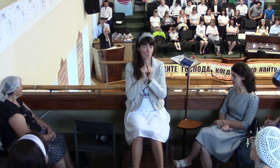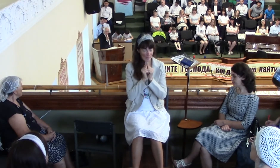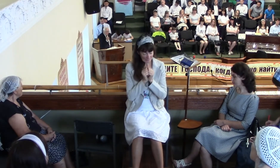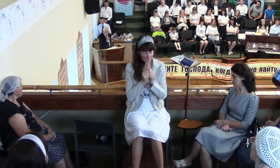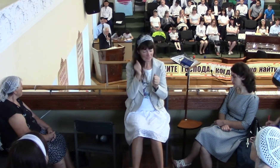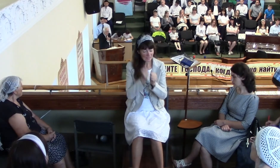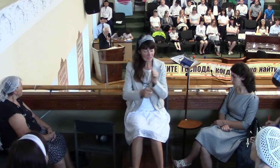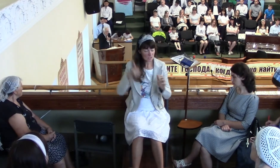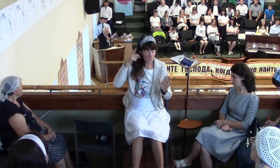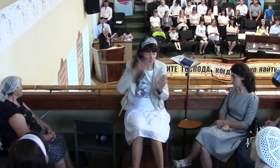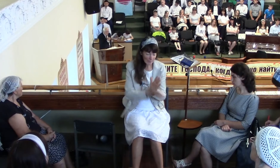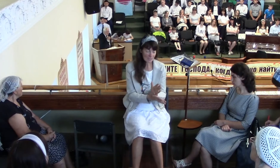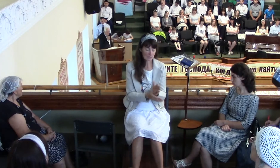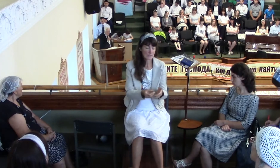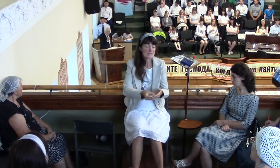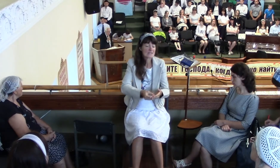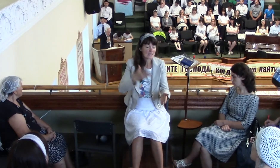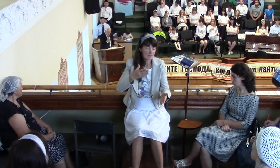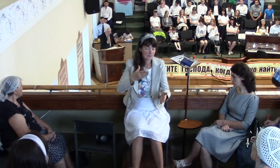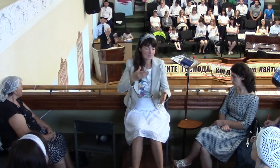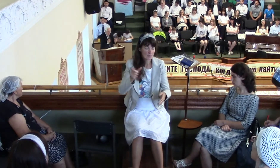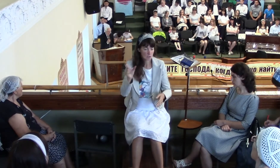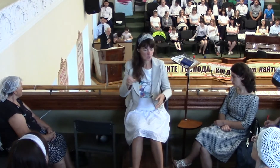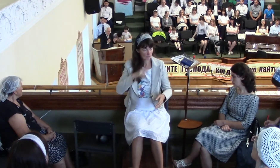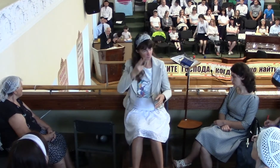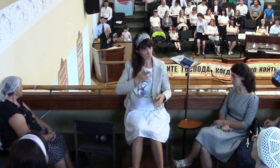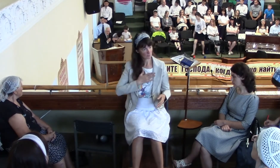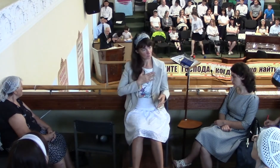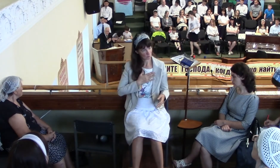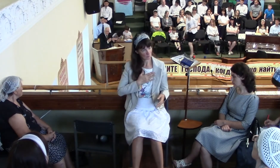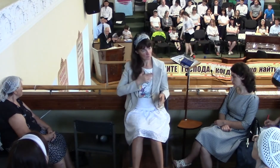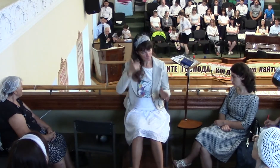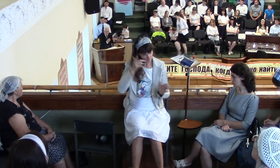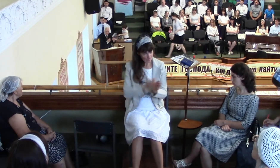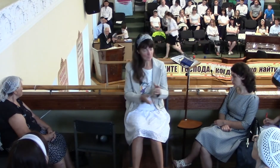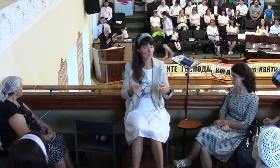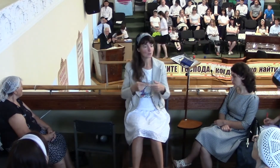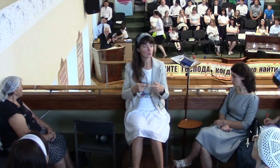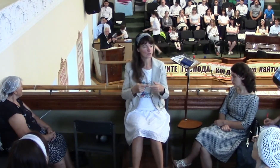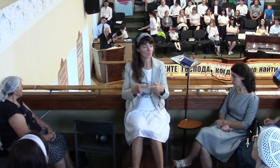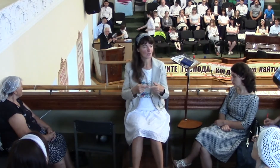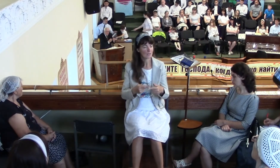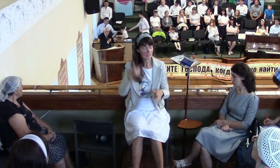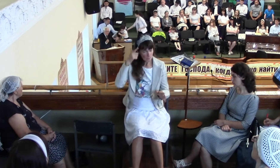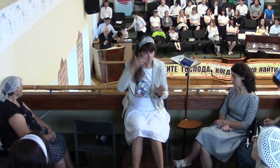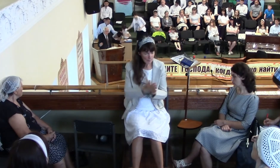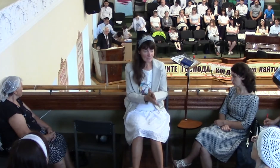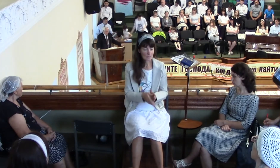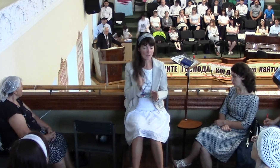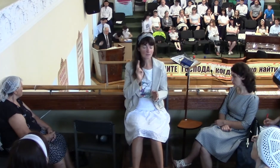души. Если бы каждый понимал, что какой выкуп даст человек за душу